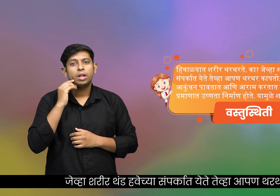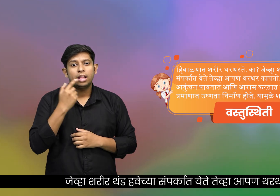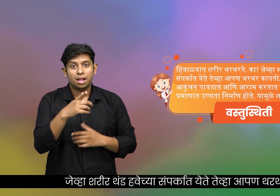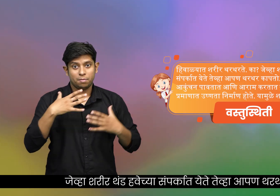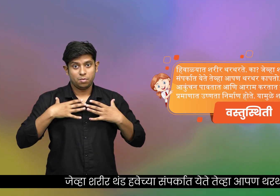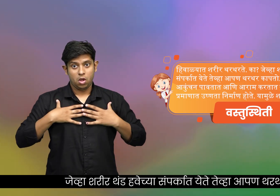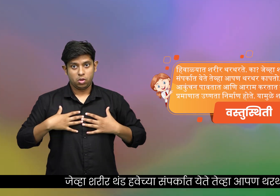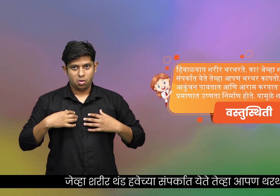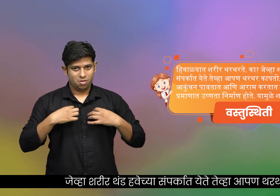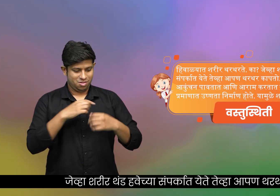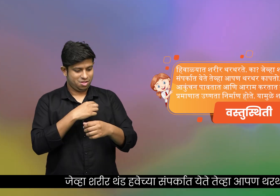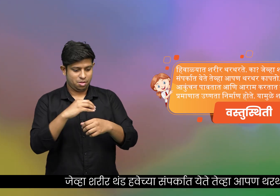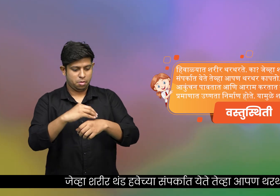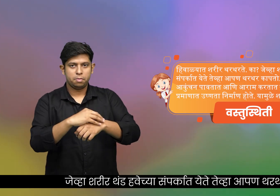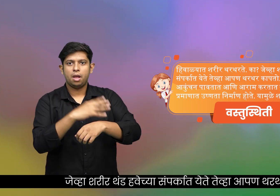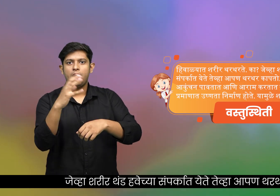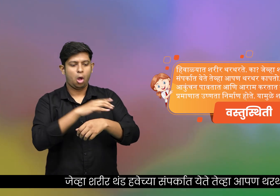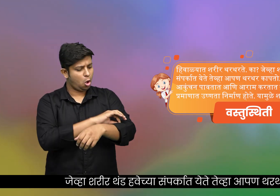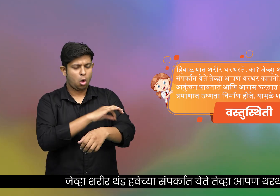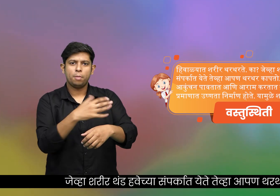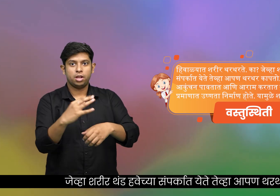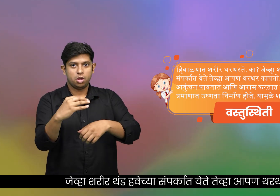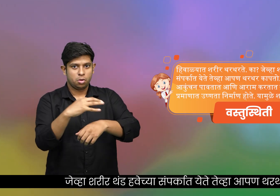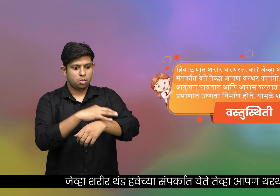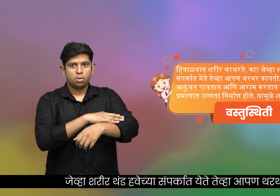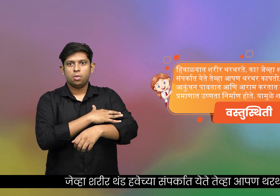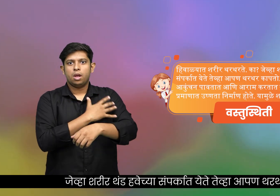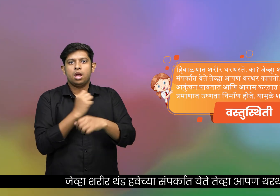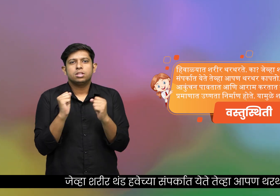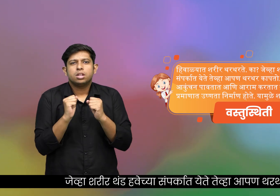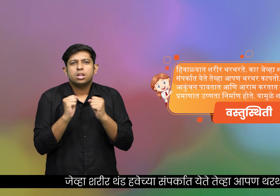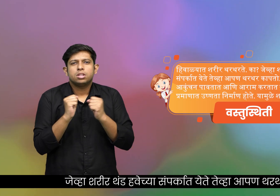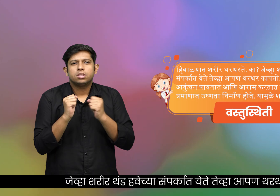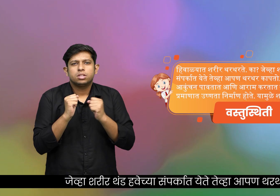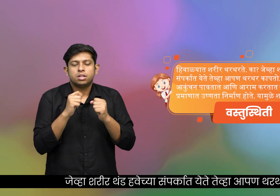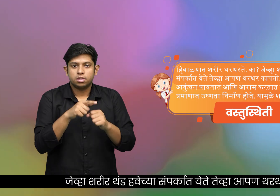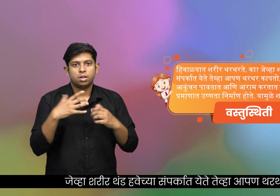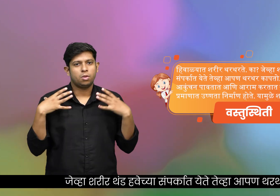जेव्हा शरीर थंड हवेच्या संपर्कात येते तेव्हा आपण थरथर कापतो.